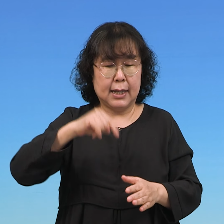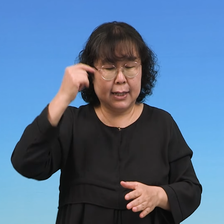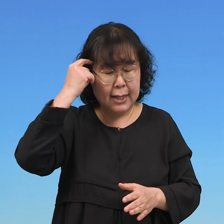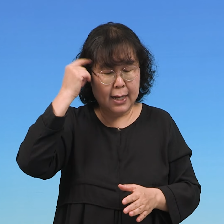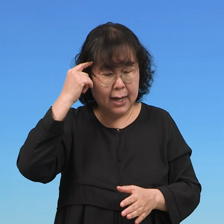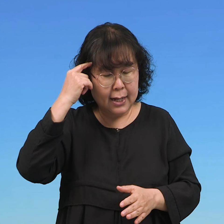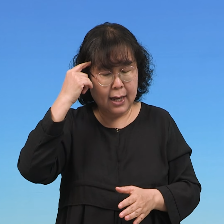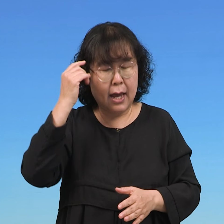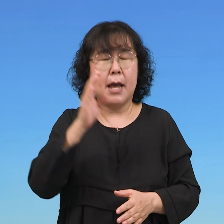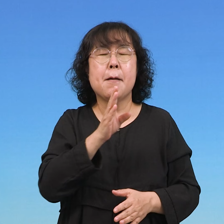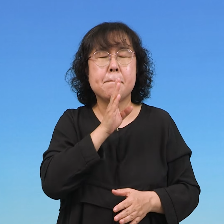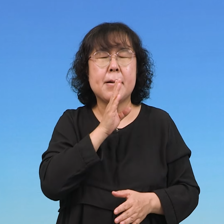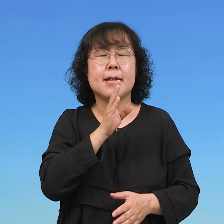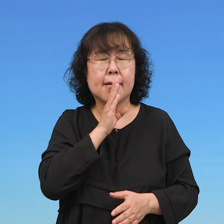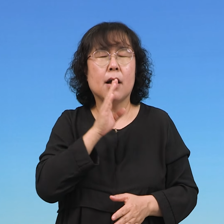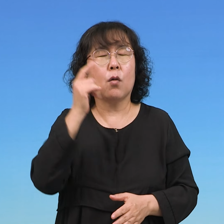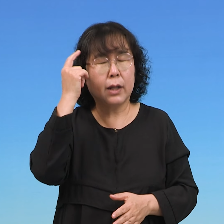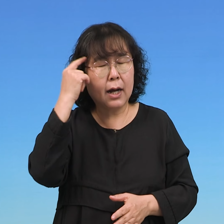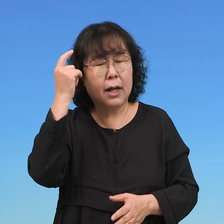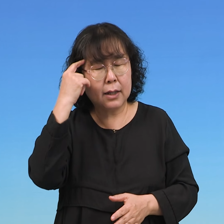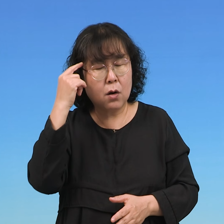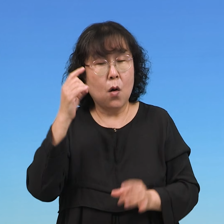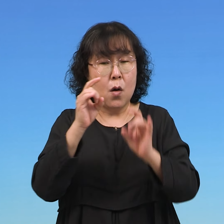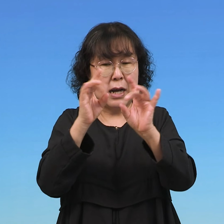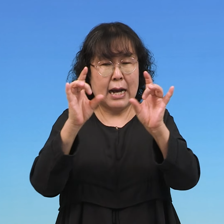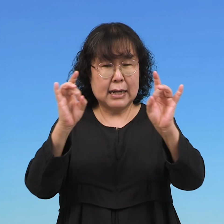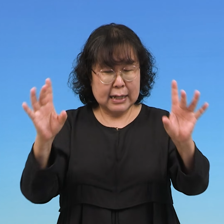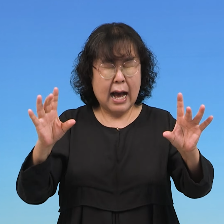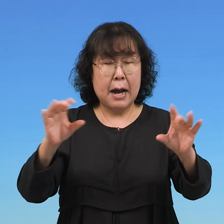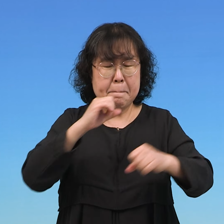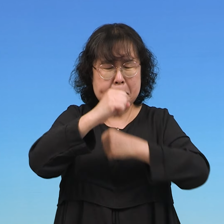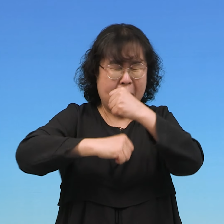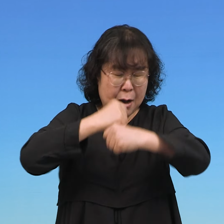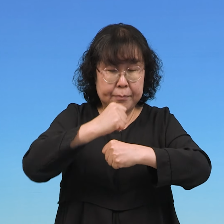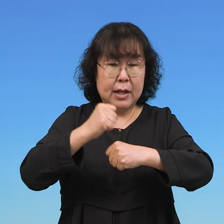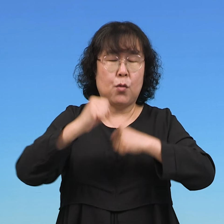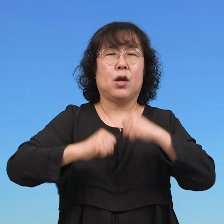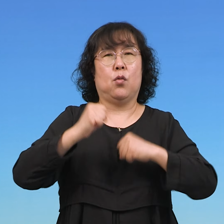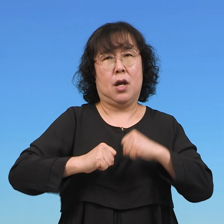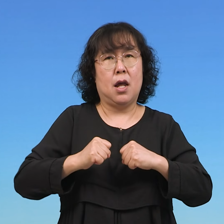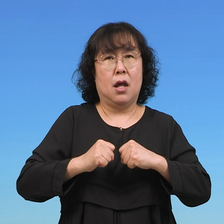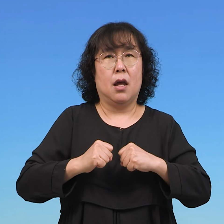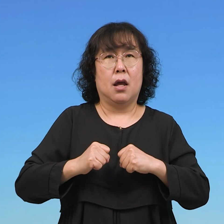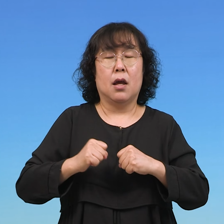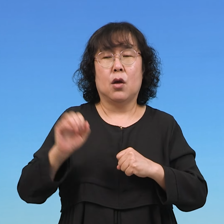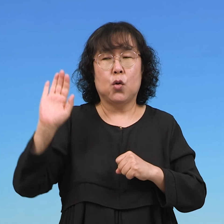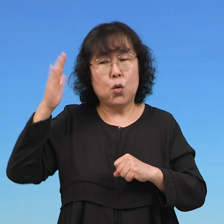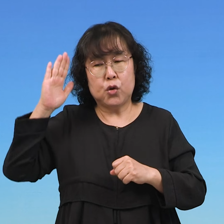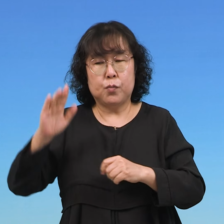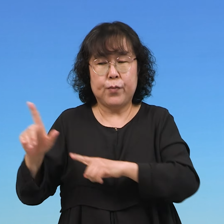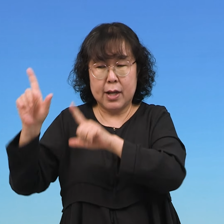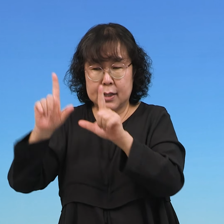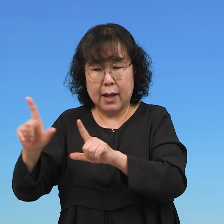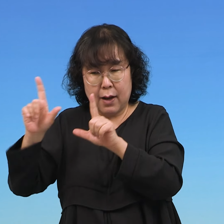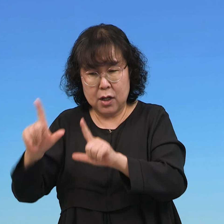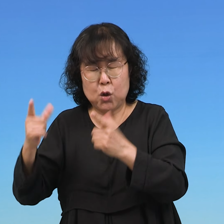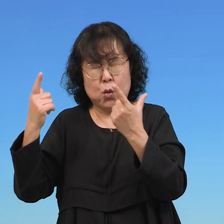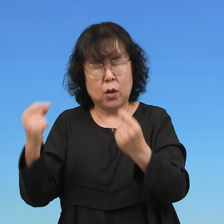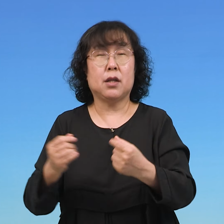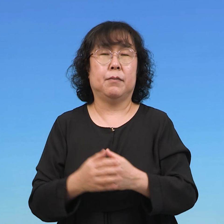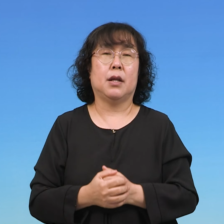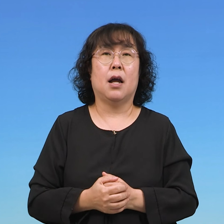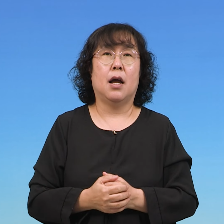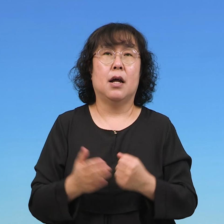소견에 오른 대로 제 멋대로 행동하더라. 이게 딱 오늘 우리 이 시대를 말하는 거 아닙니까? 그래서 이